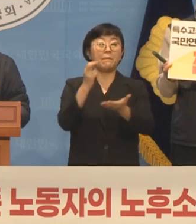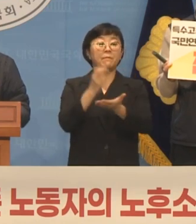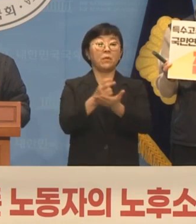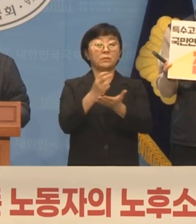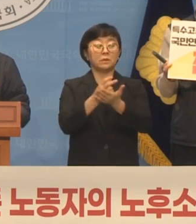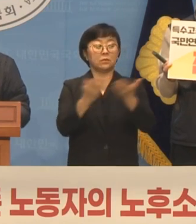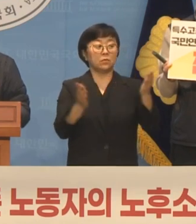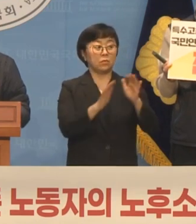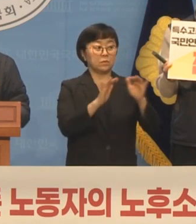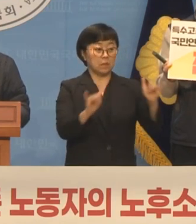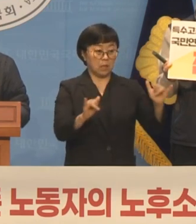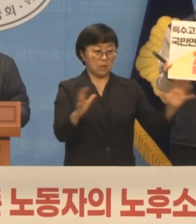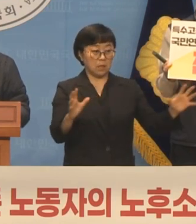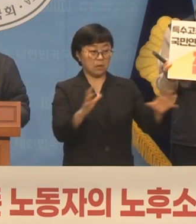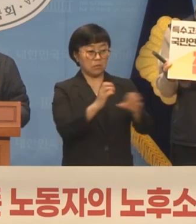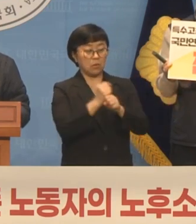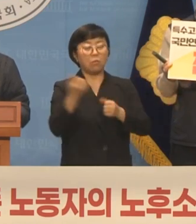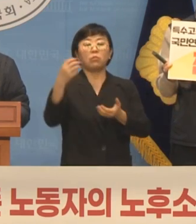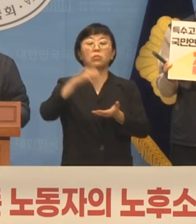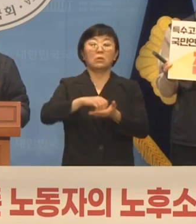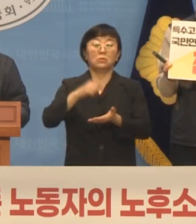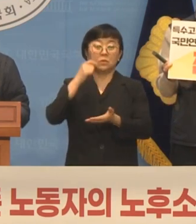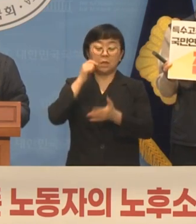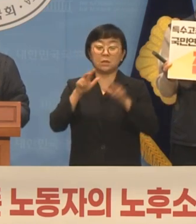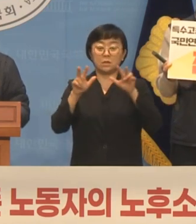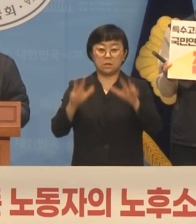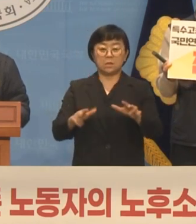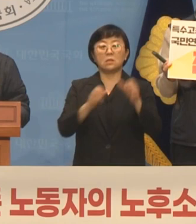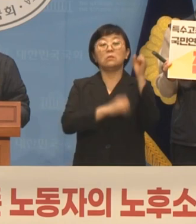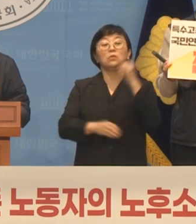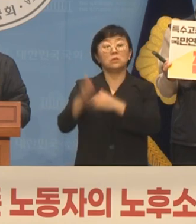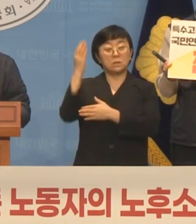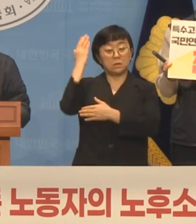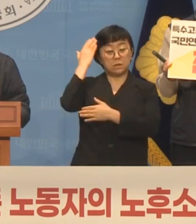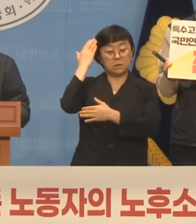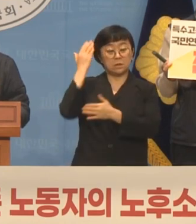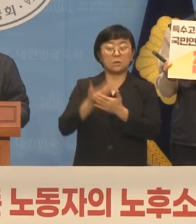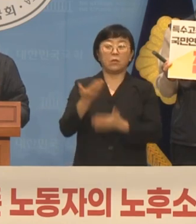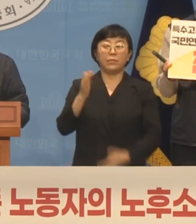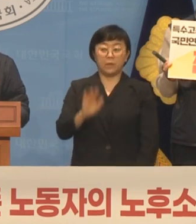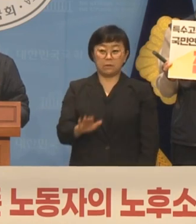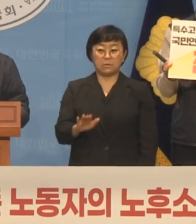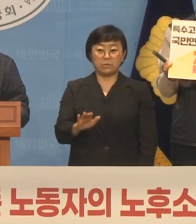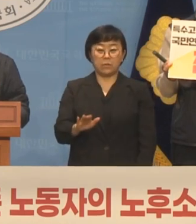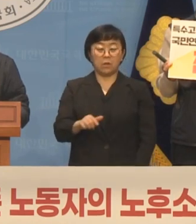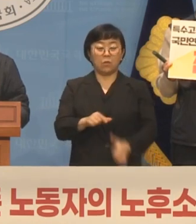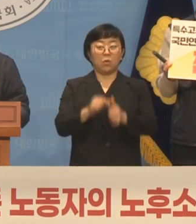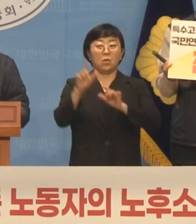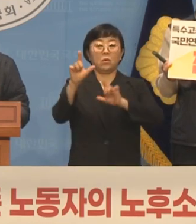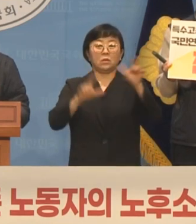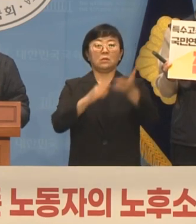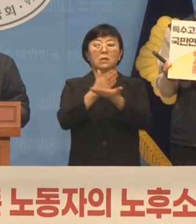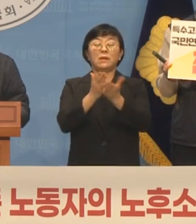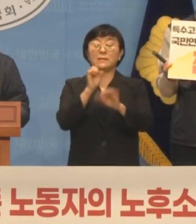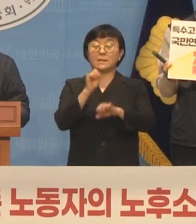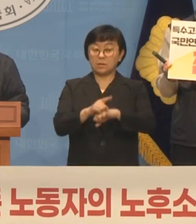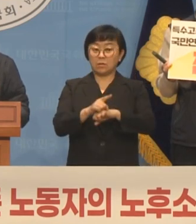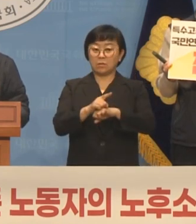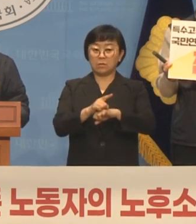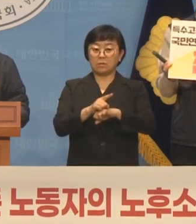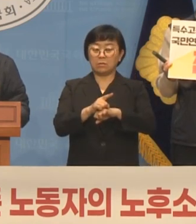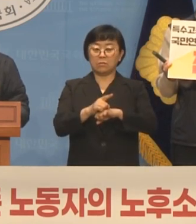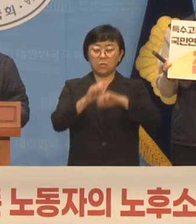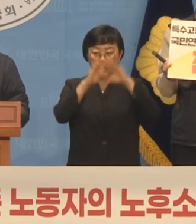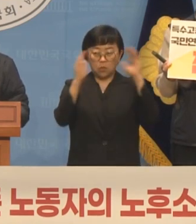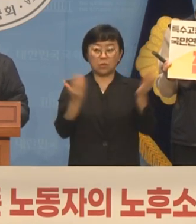노동자의 개념으로는 모두 포괄하지 못한다는 것은 이제 상식입니다. 그런데 이렇게 고용 형태의 다양성으로 인한 모든